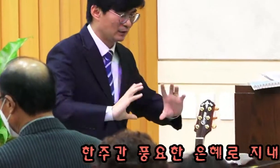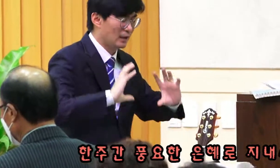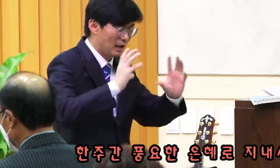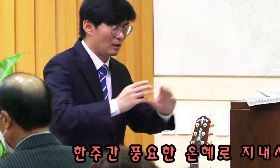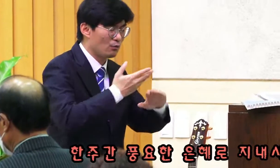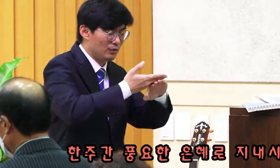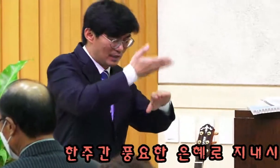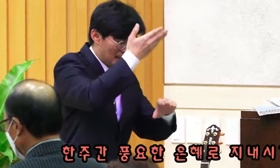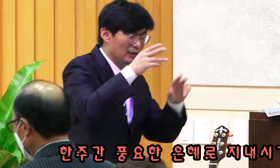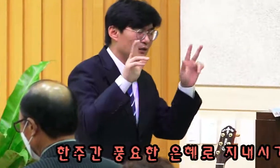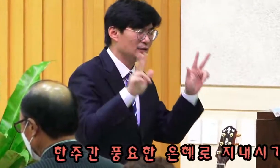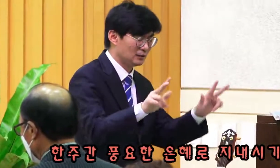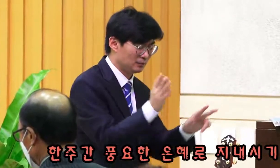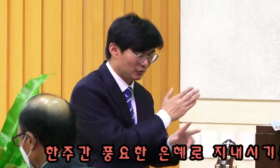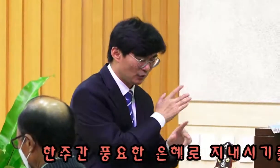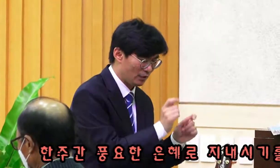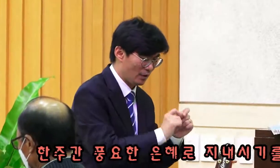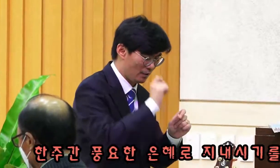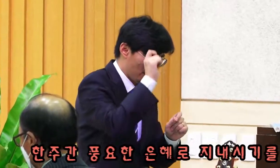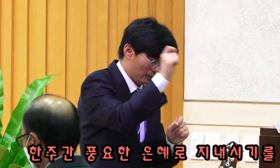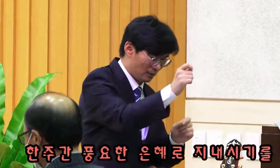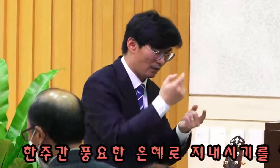위에 지금부터 영원토록 함께